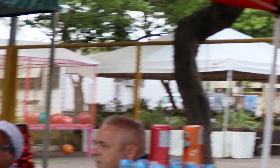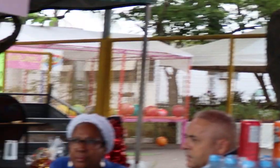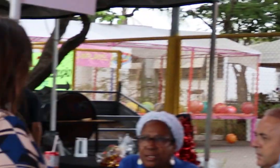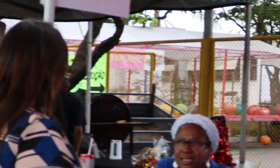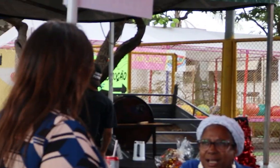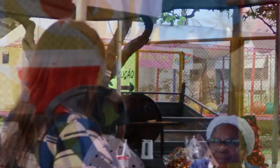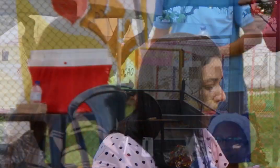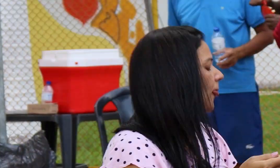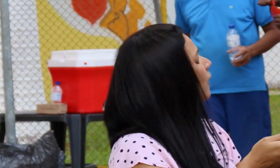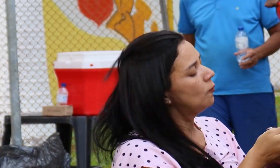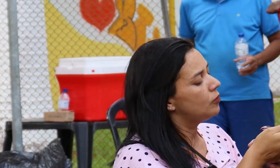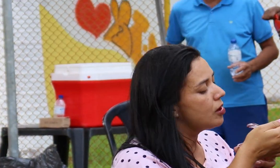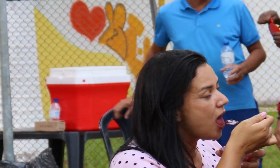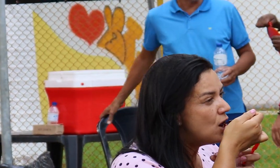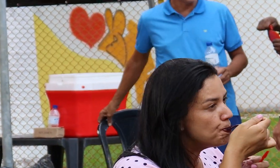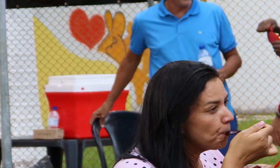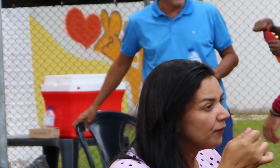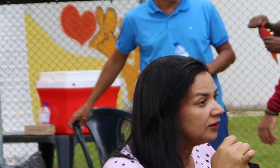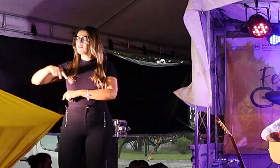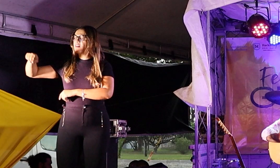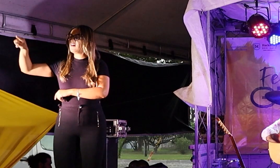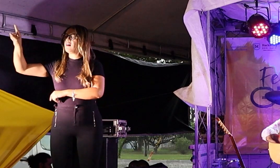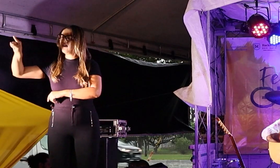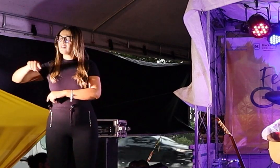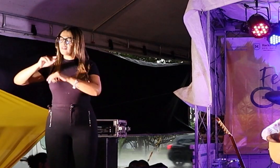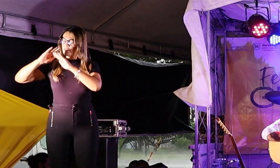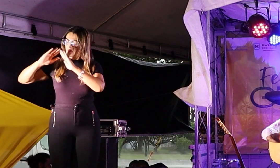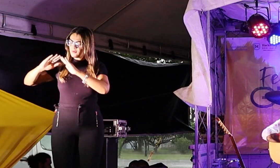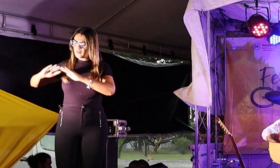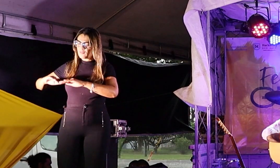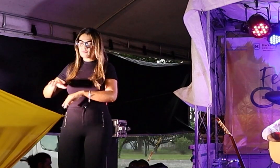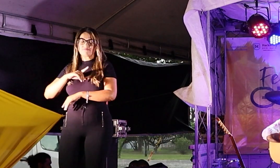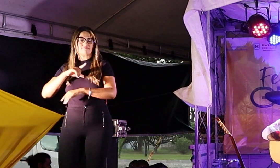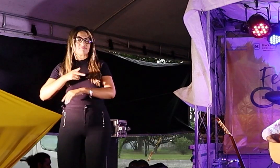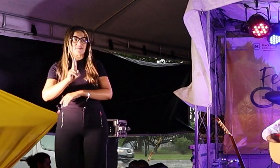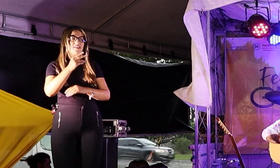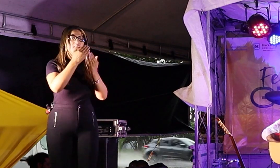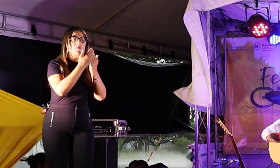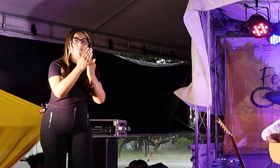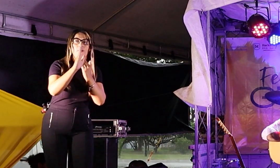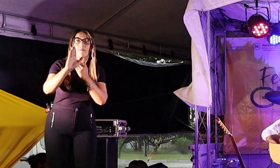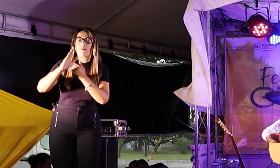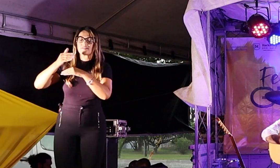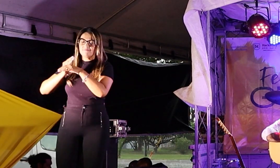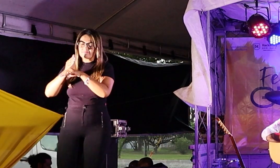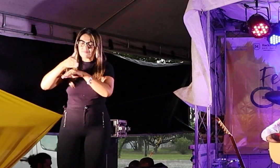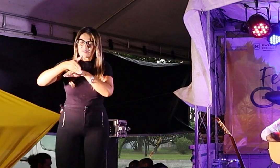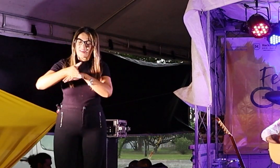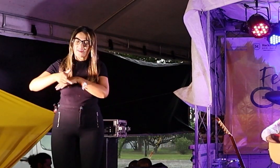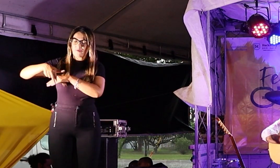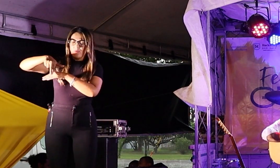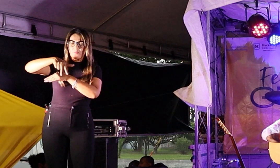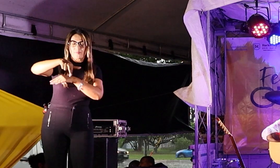que fica, que vai, que volta. Há sempre uma porta pra gente passar,